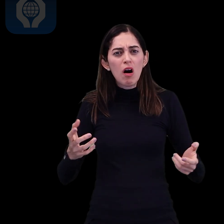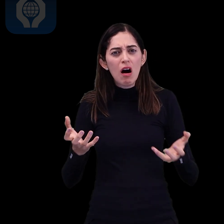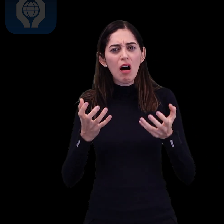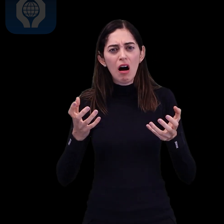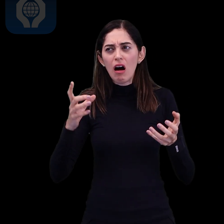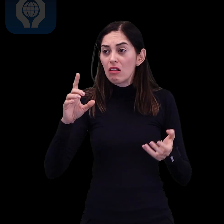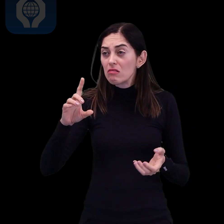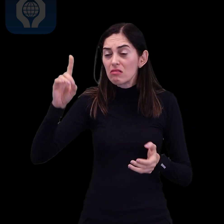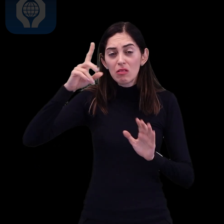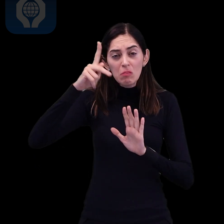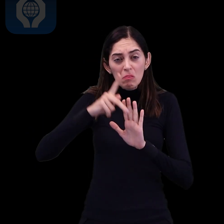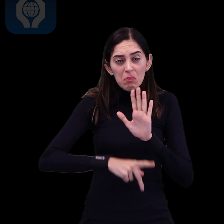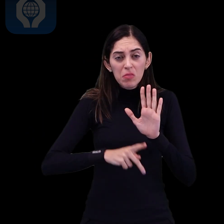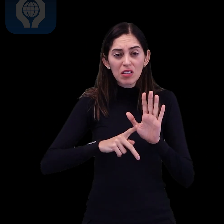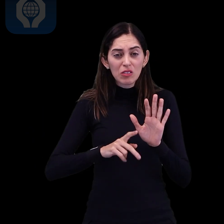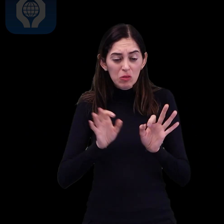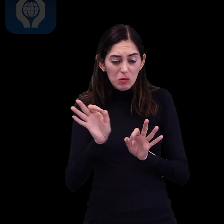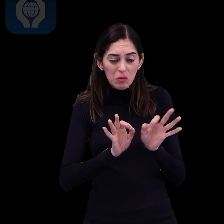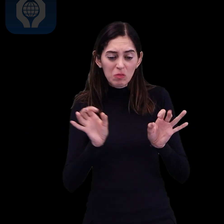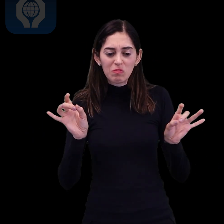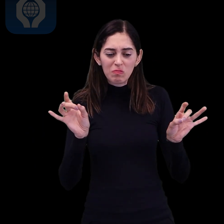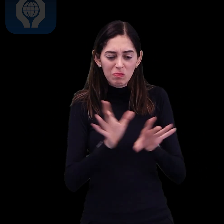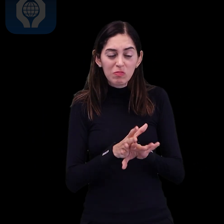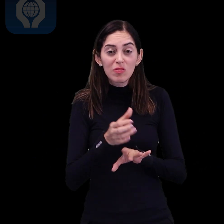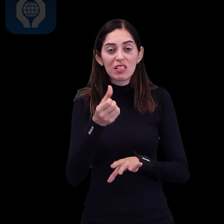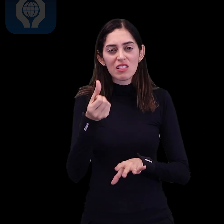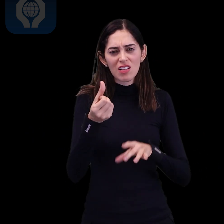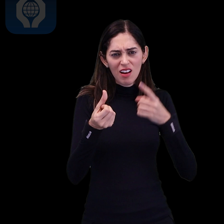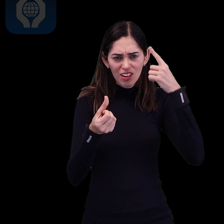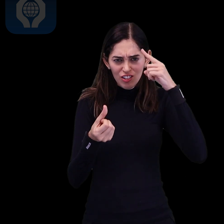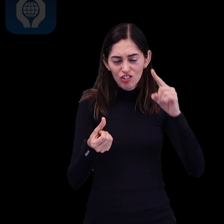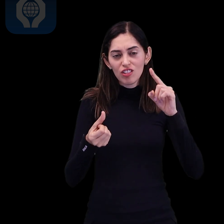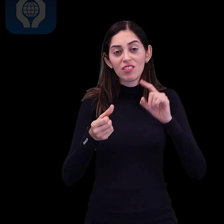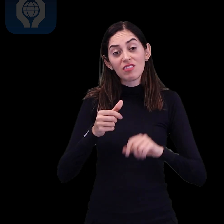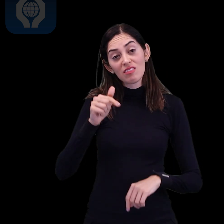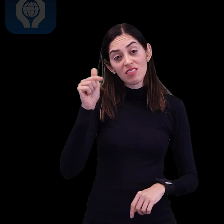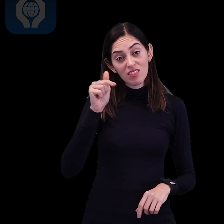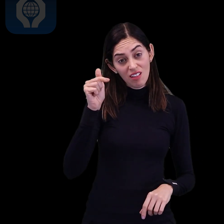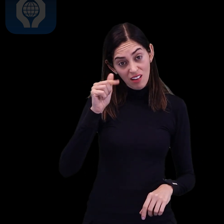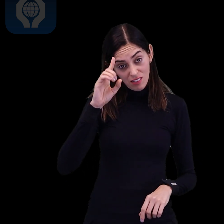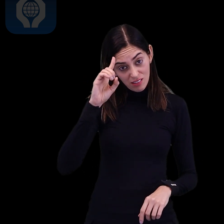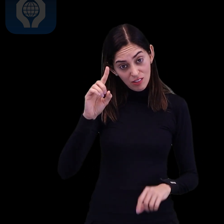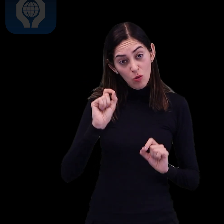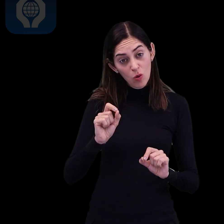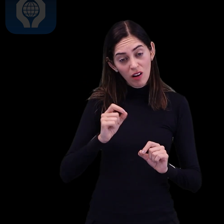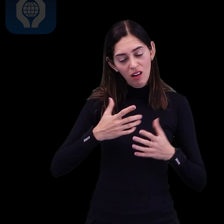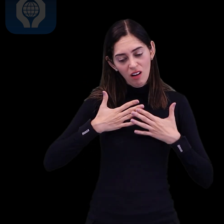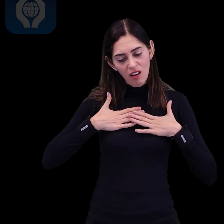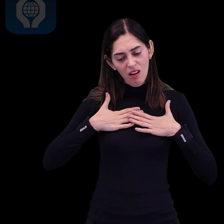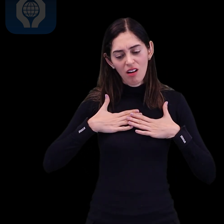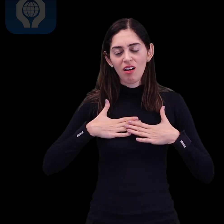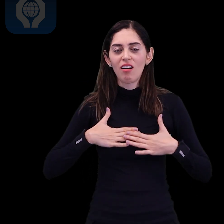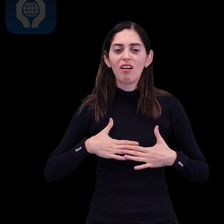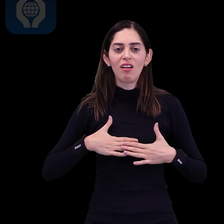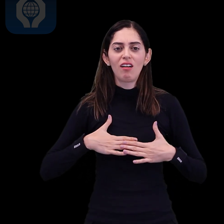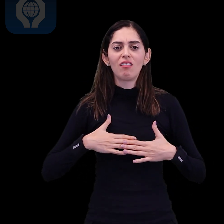terminou em 6 dias tudo o que planejara fazer, então, no 7º dia descansou da sua obra criadora. Será que